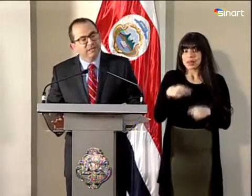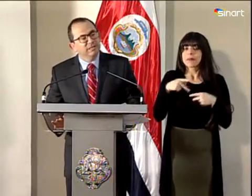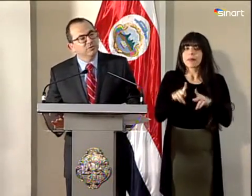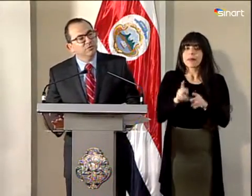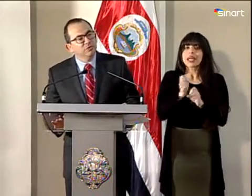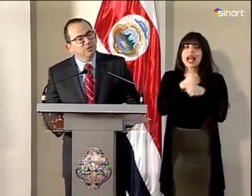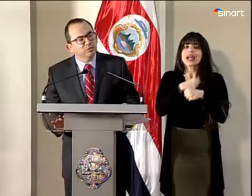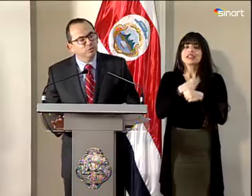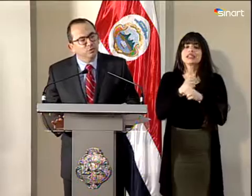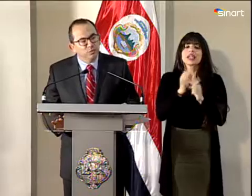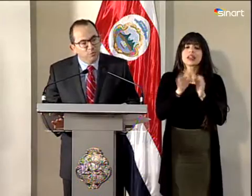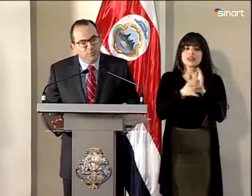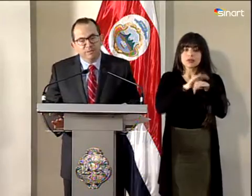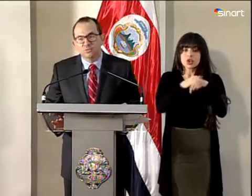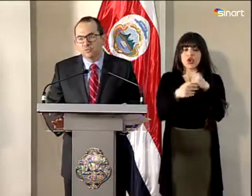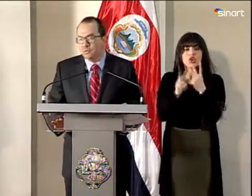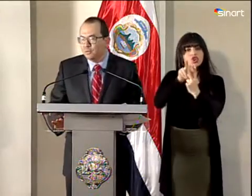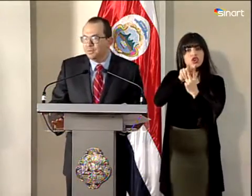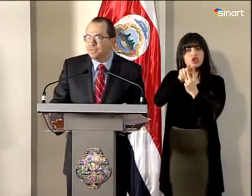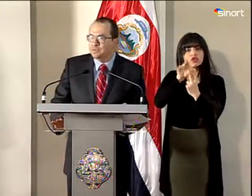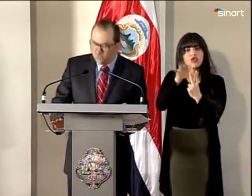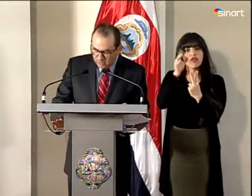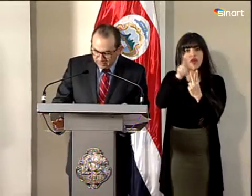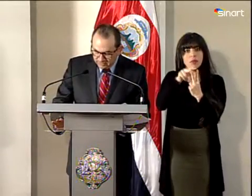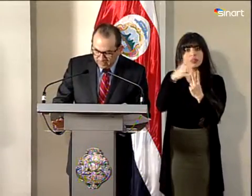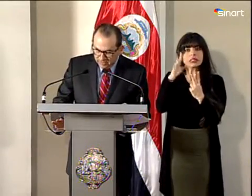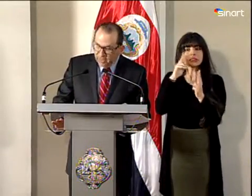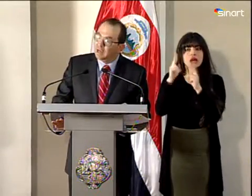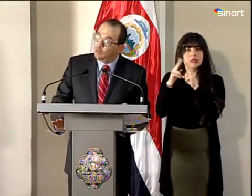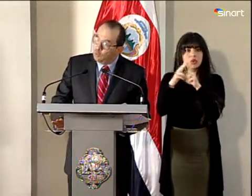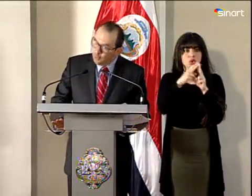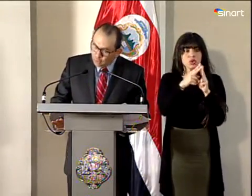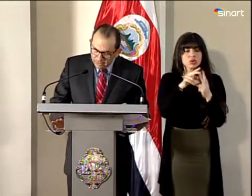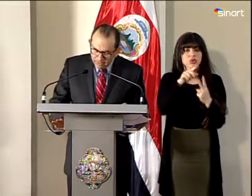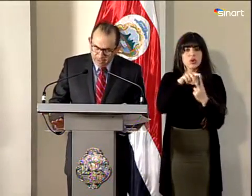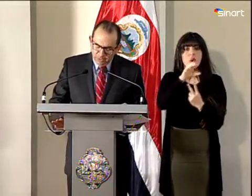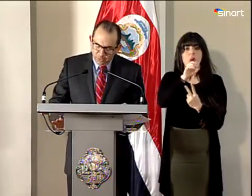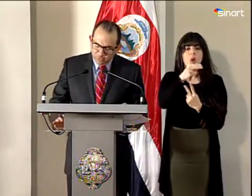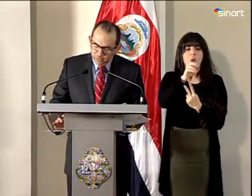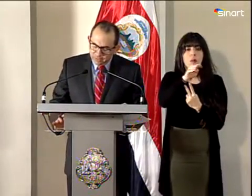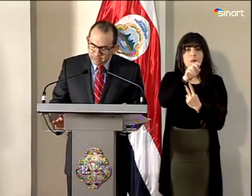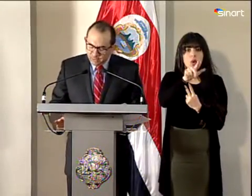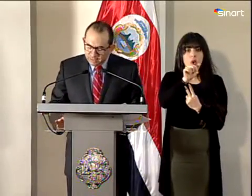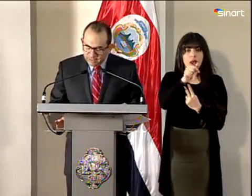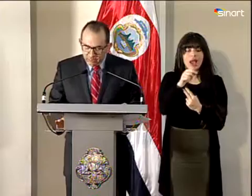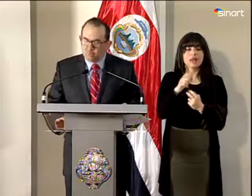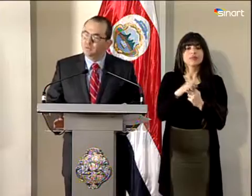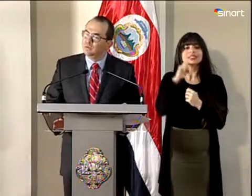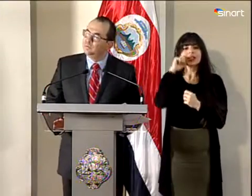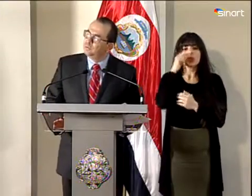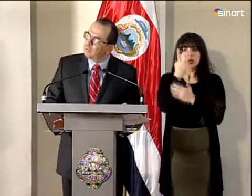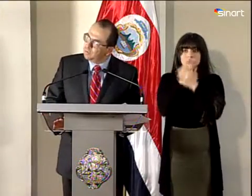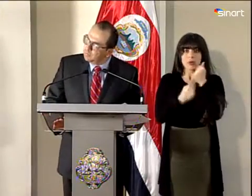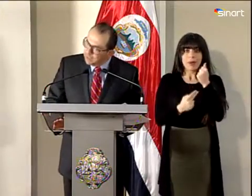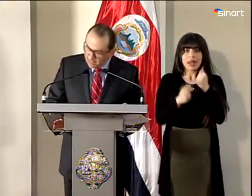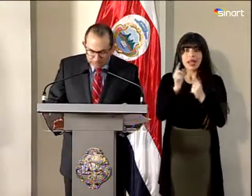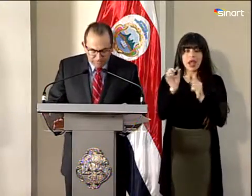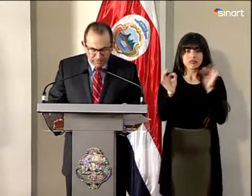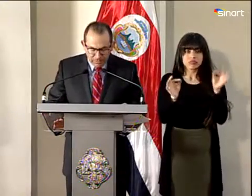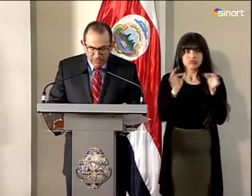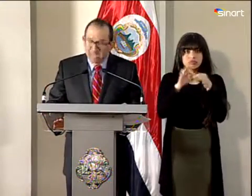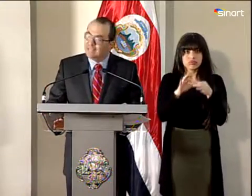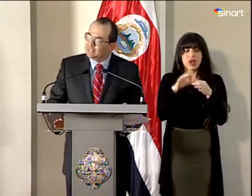la fertilización in vitro en sus 2 formas normalmente conocidas: la homóloga, con células sexuales de ambos miembros de una misma